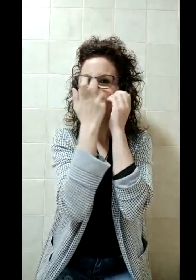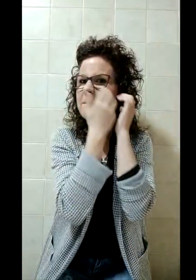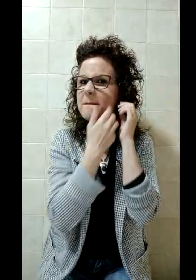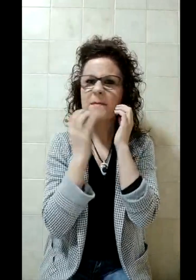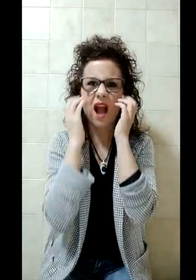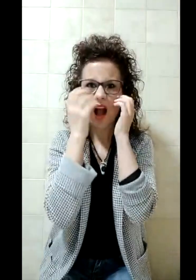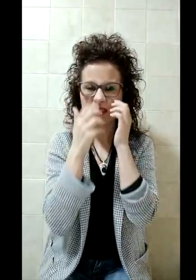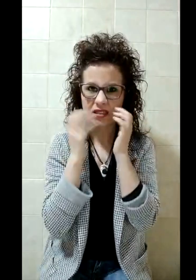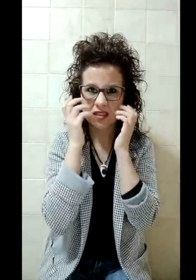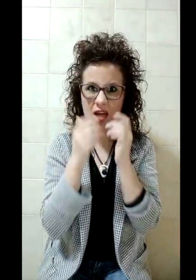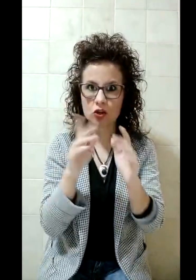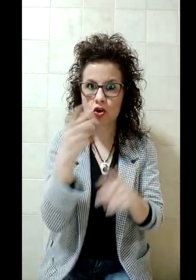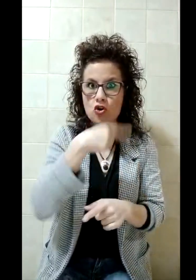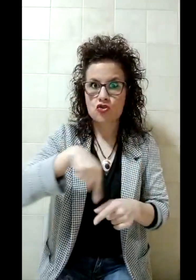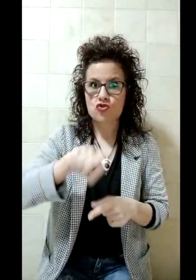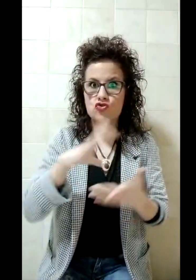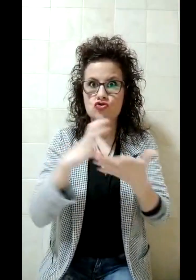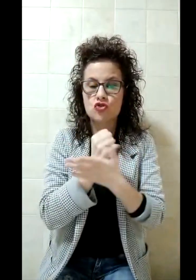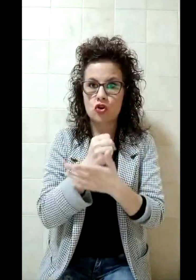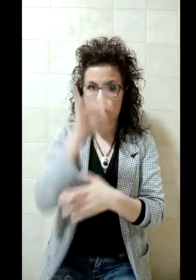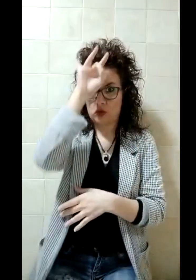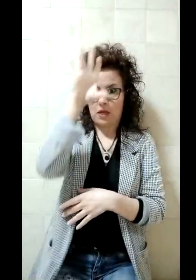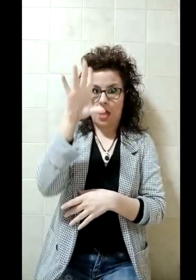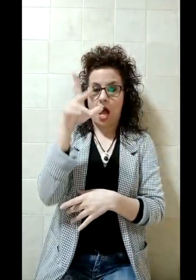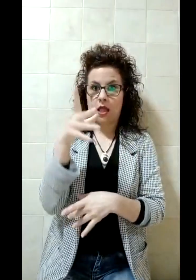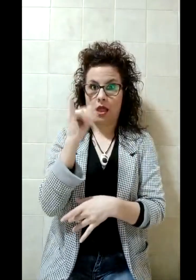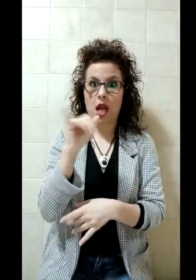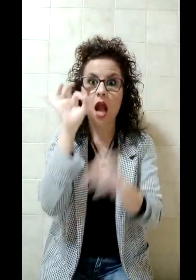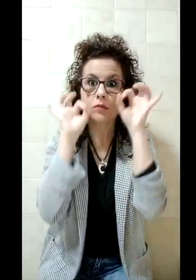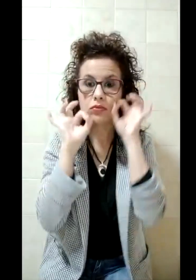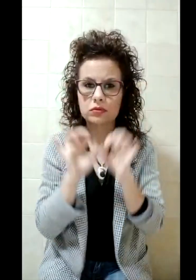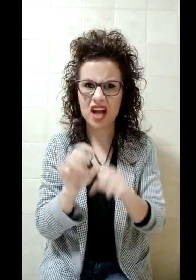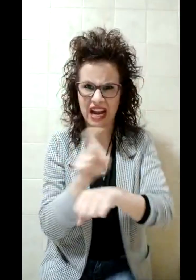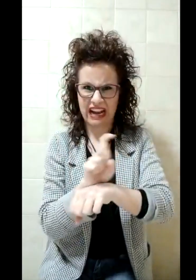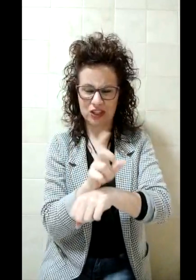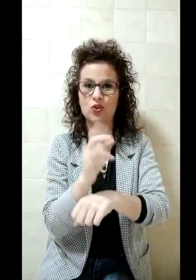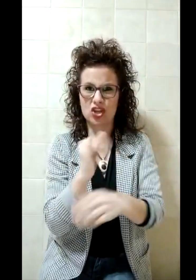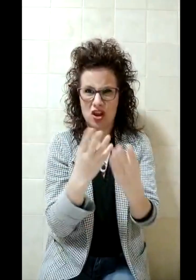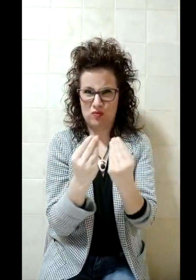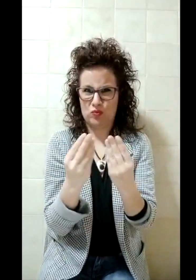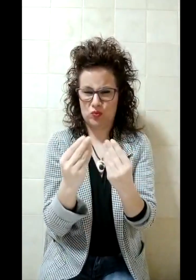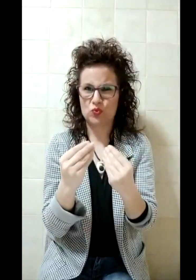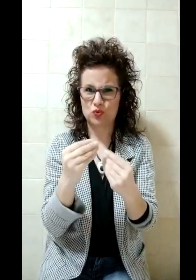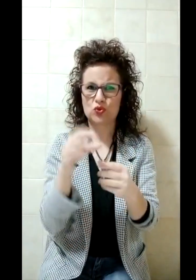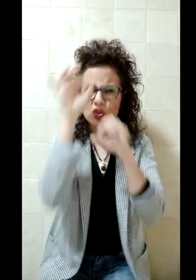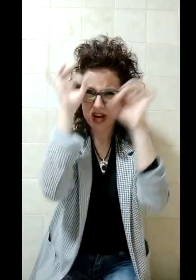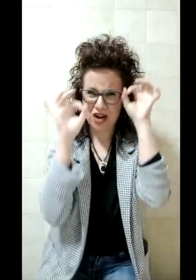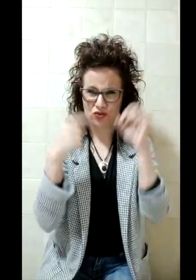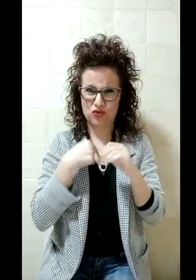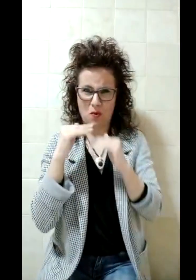sarampión hubiera encontrado espacio. «Ratón debe de estar más lleno de granos que yo», dijo